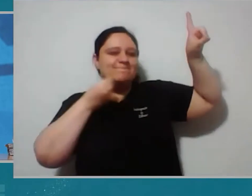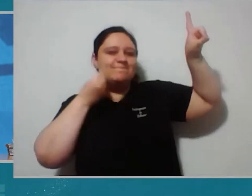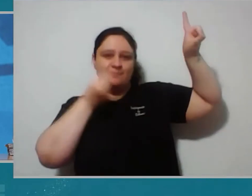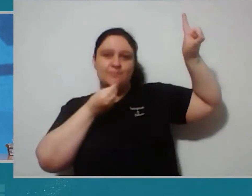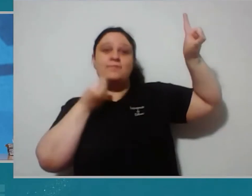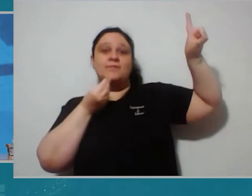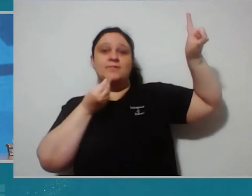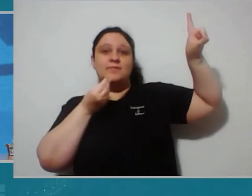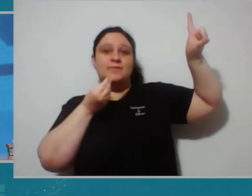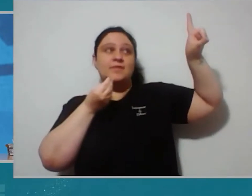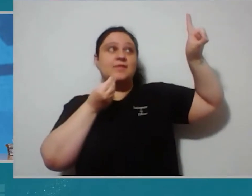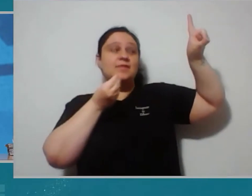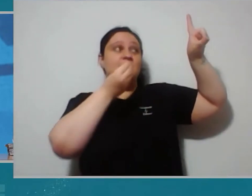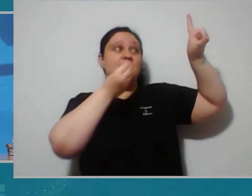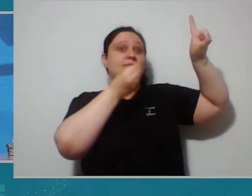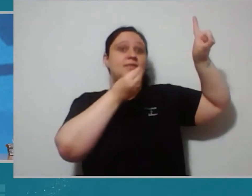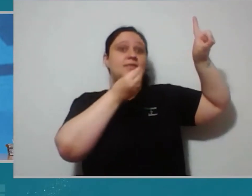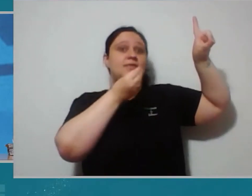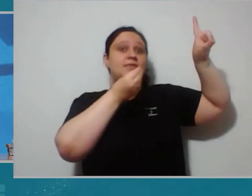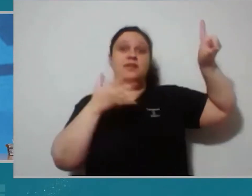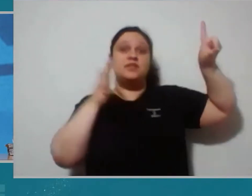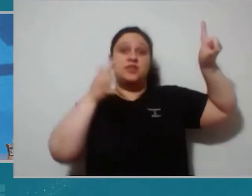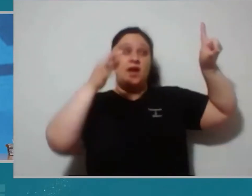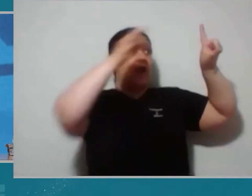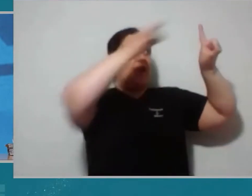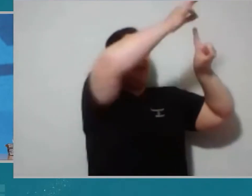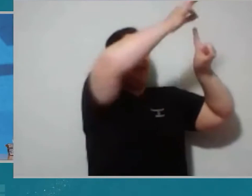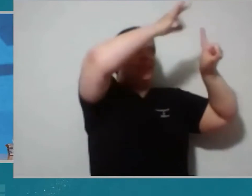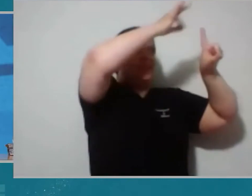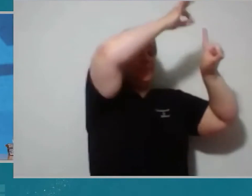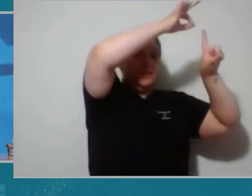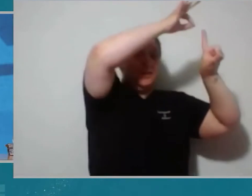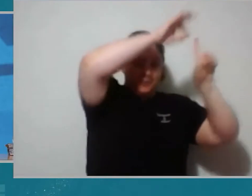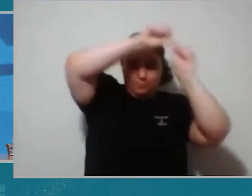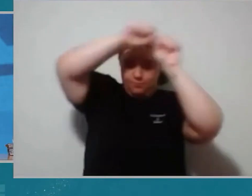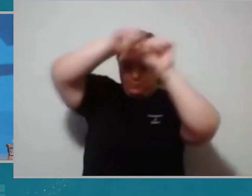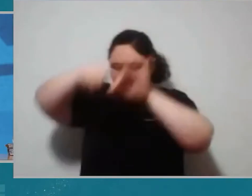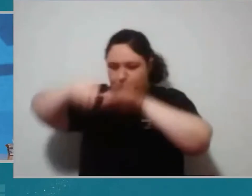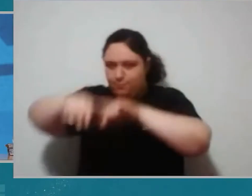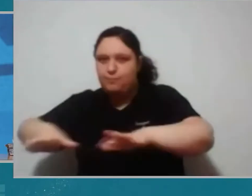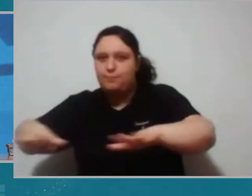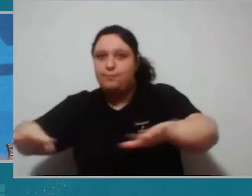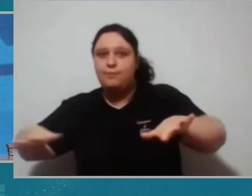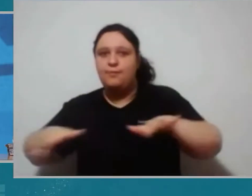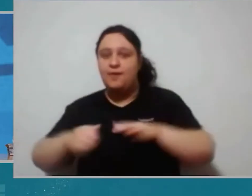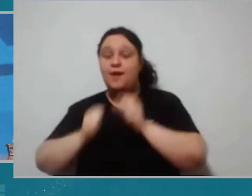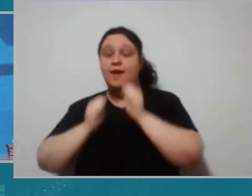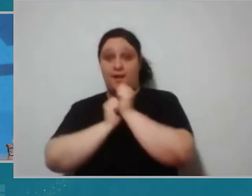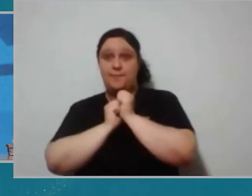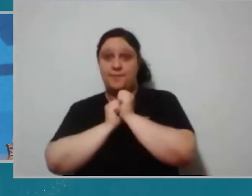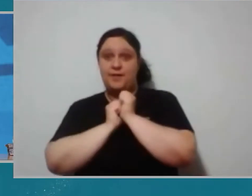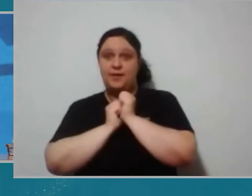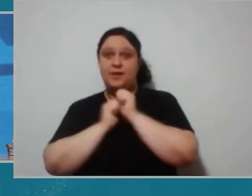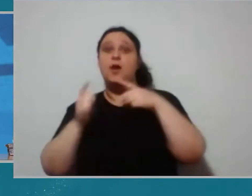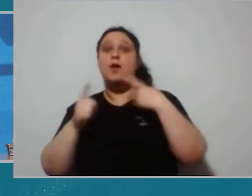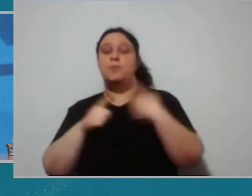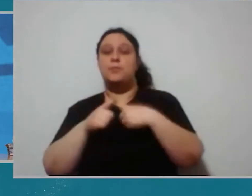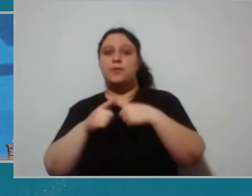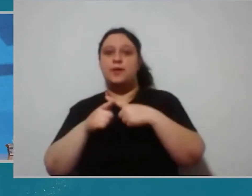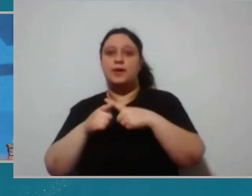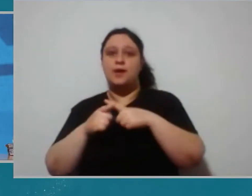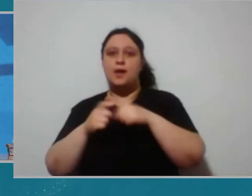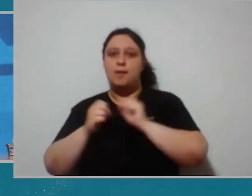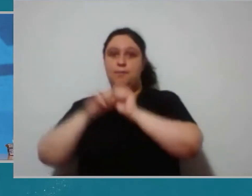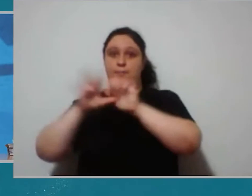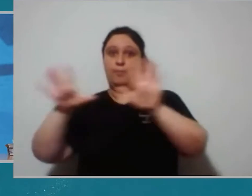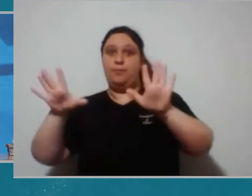como Espírito. Amém? E porque ele aparecia e desaparecia com o